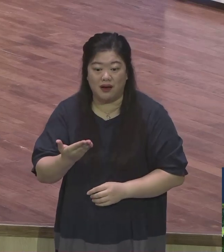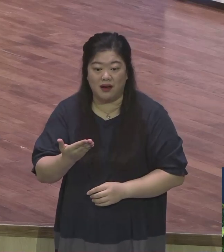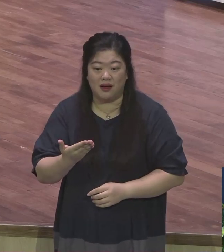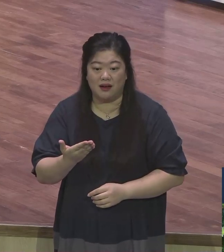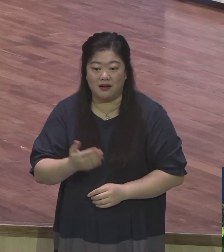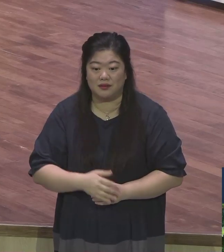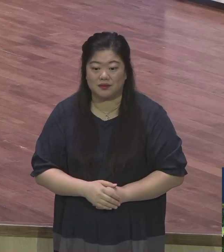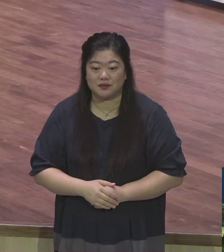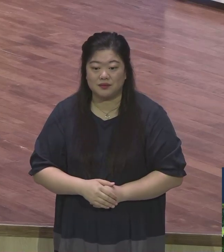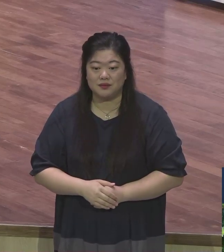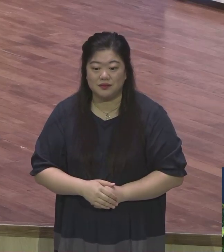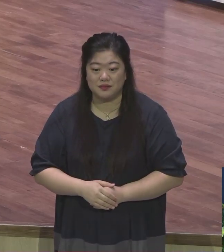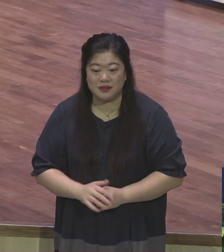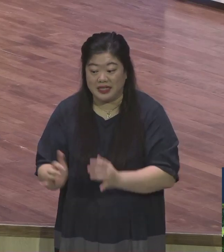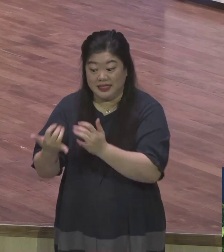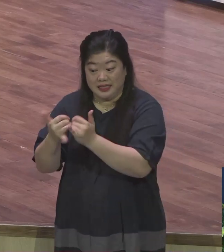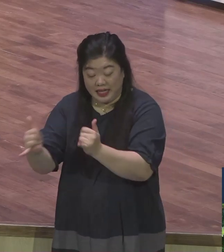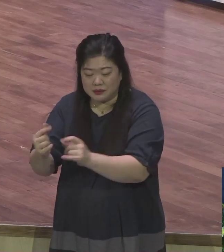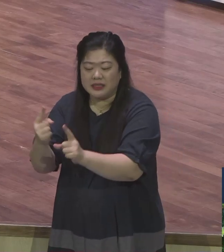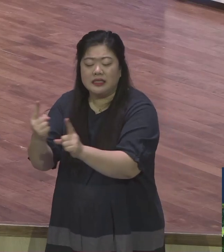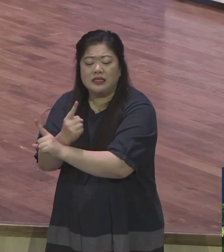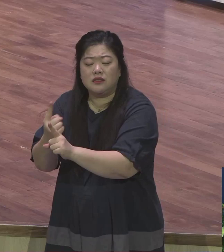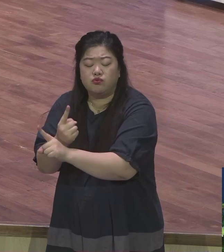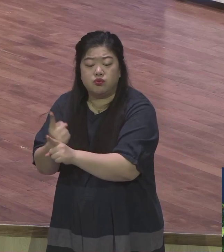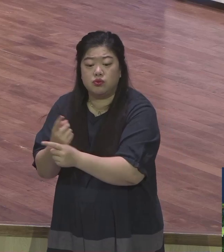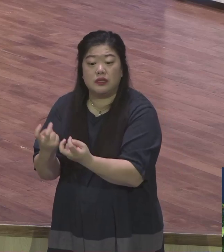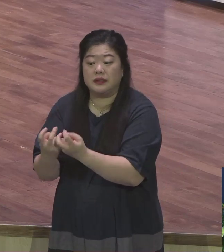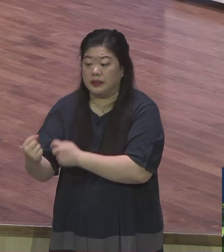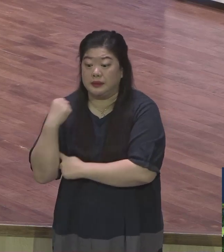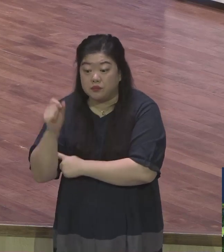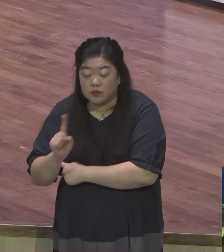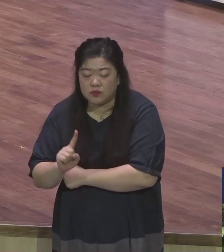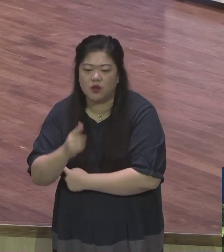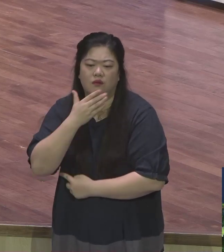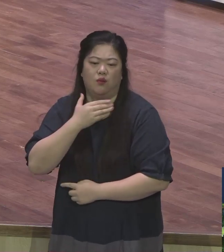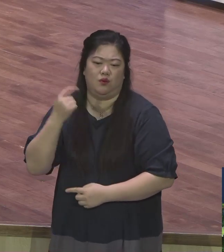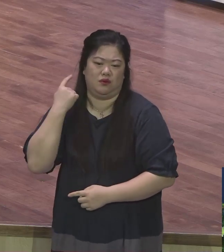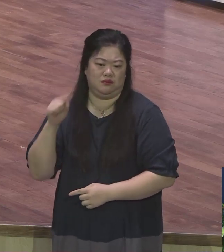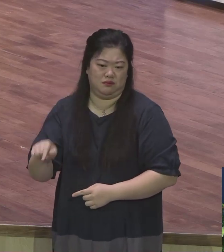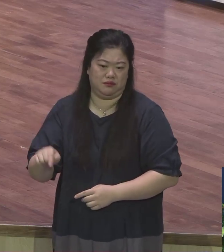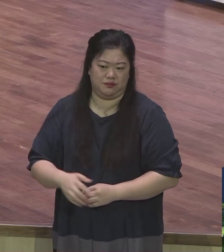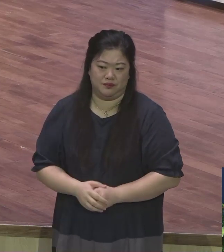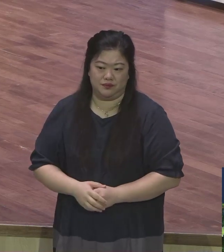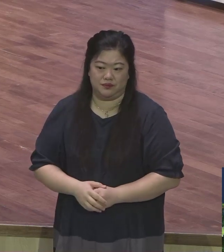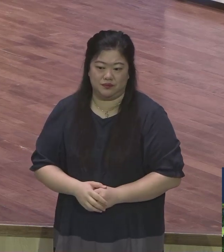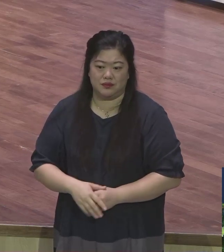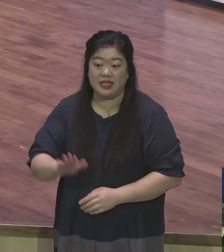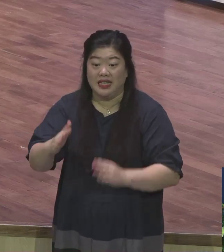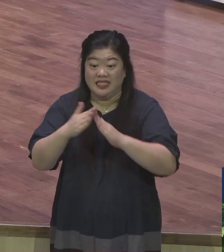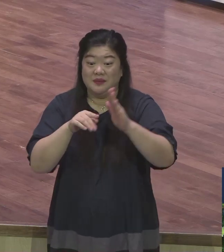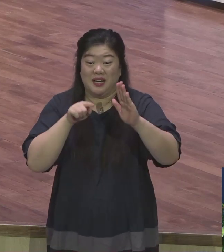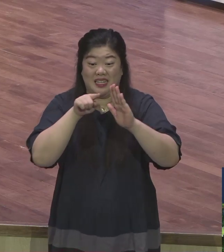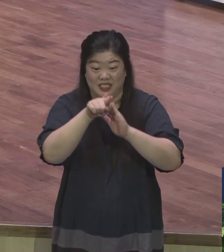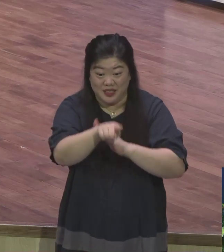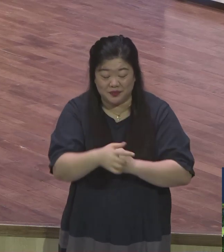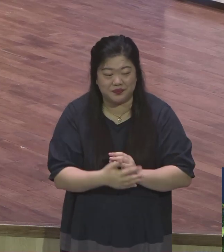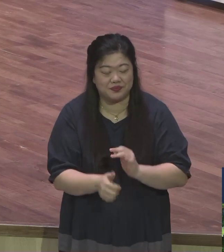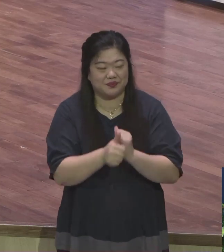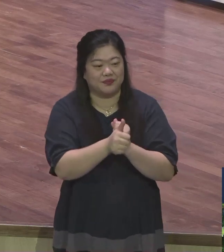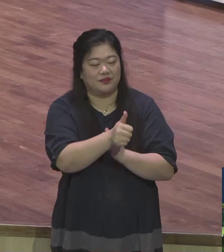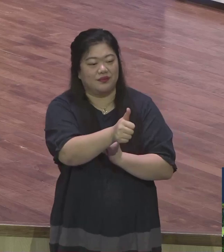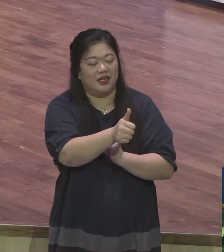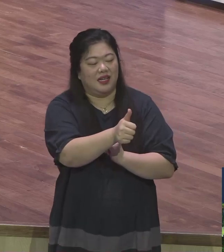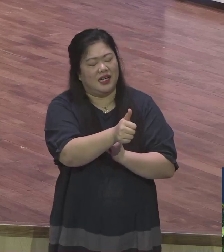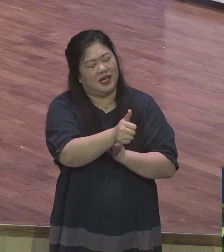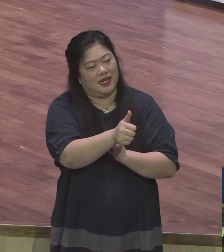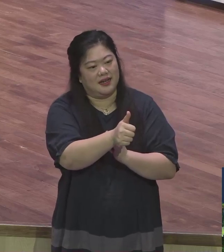사람을 치유하고 회복하는 것이 보금이. 여러분이 집에 가서 한번 해보세요. 남편과 아내 사이가